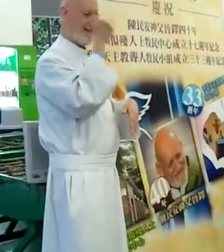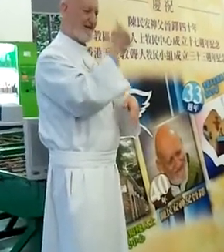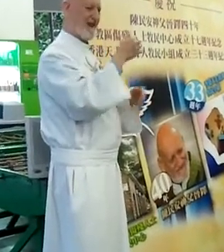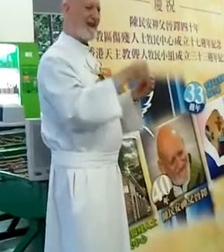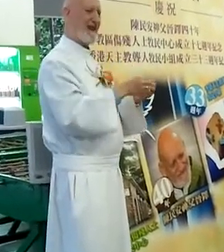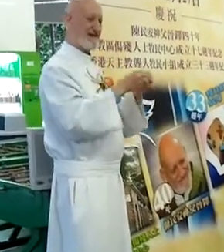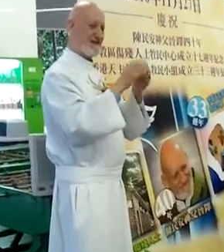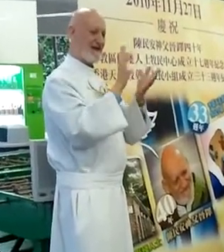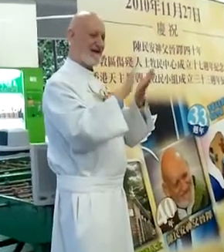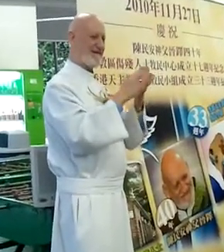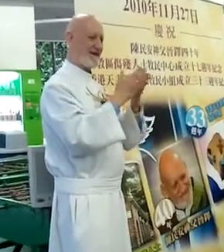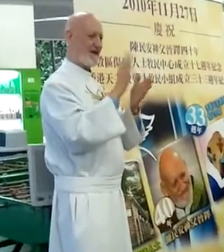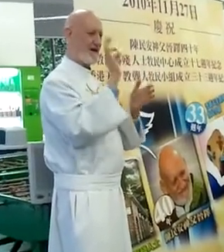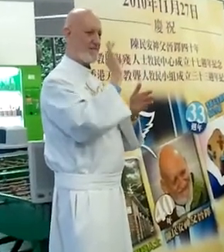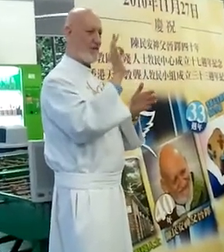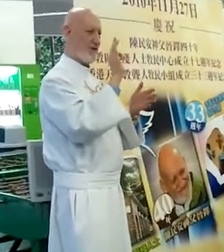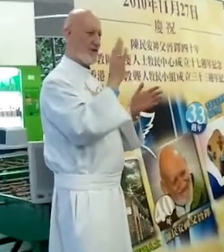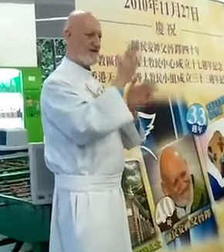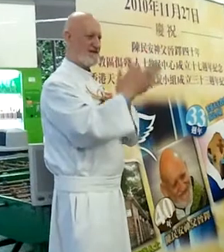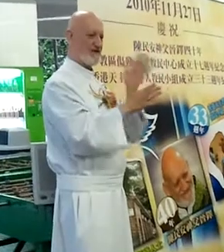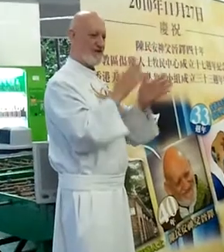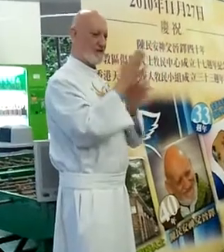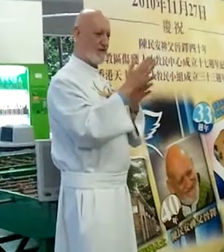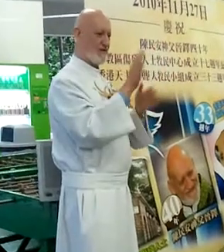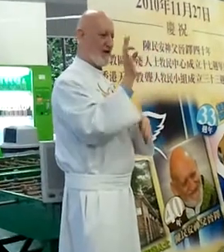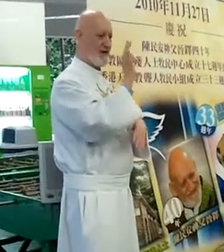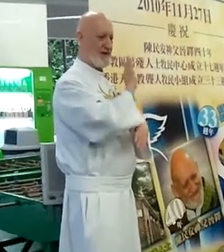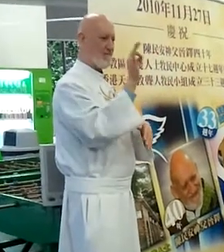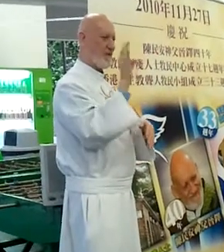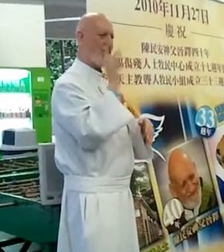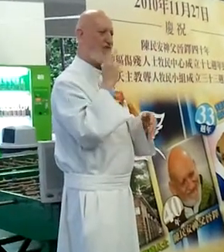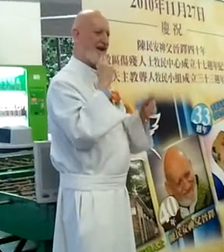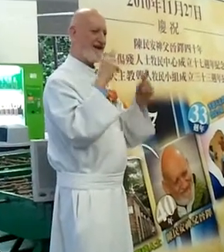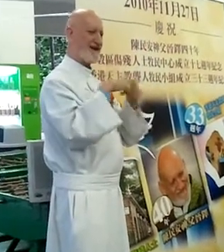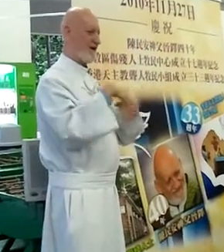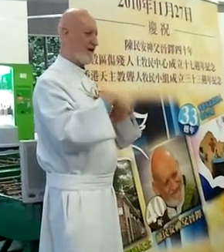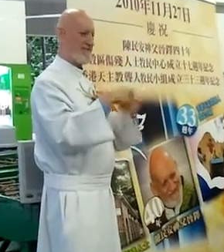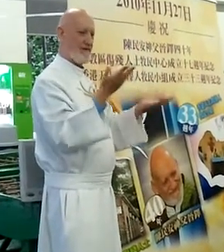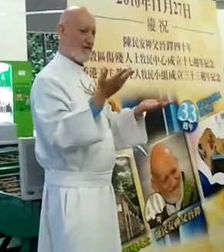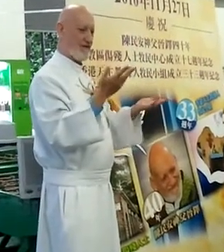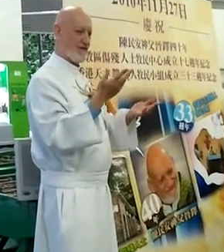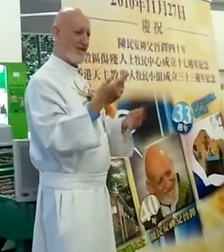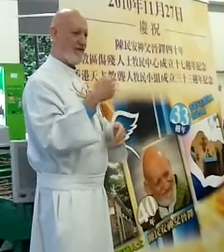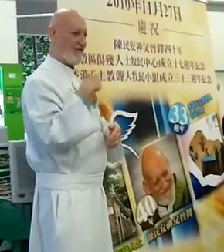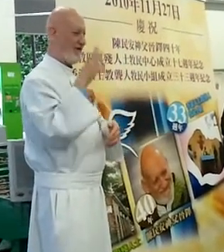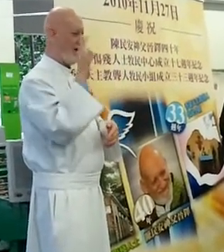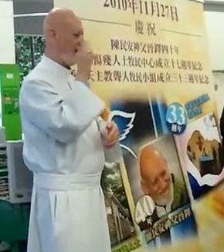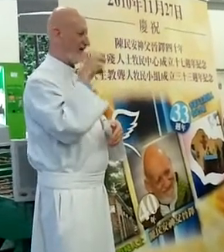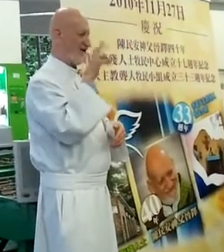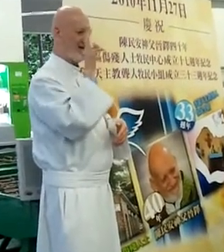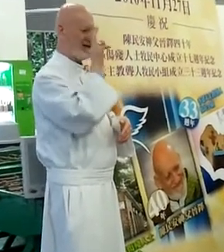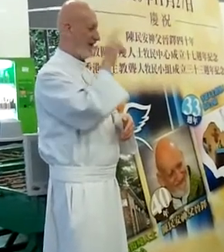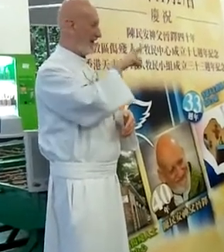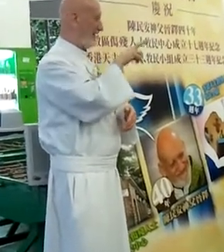咁裏邊咧有很多農人嘅朋友，但係咧佢哋參與彌撒嘅時候咧冇手語翻譯，根本就唔知道彌撒